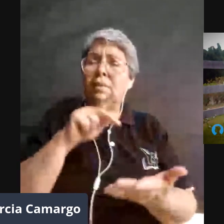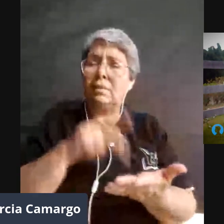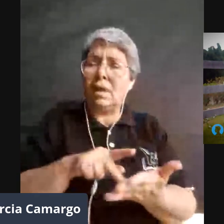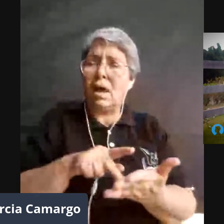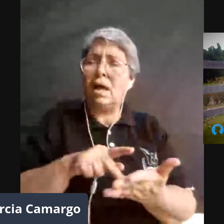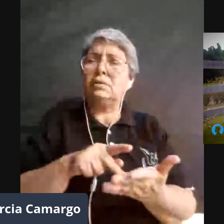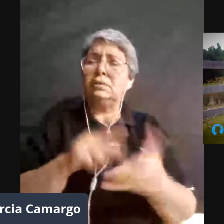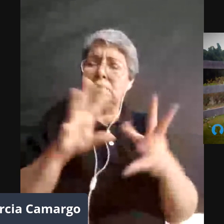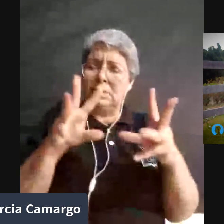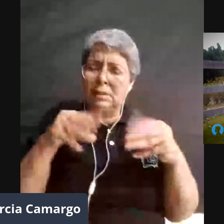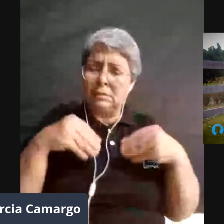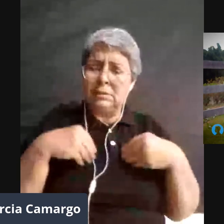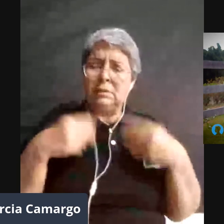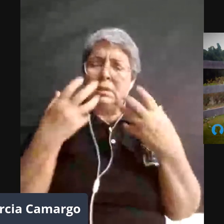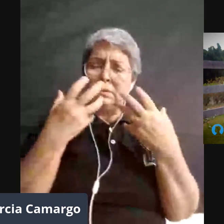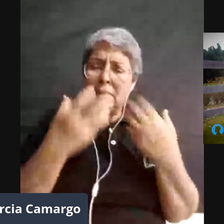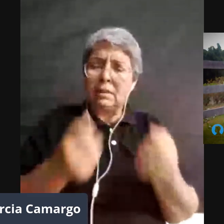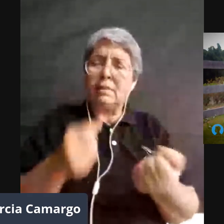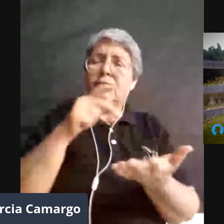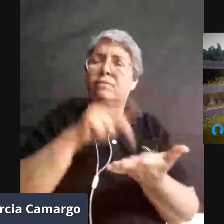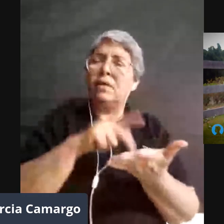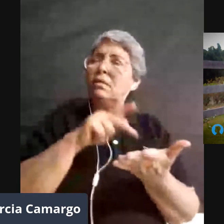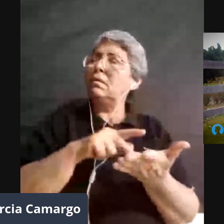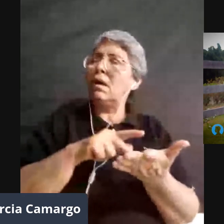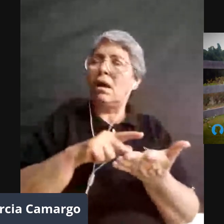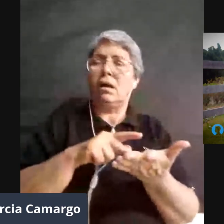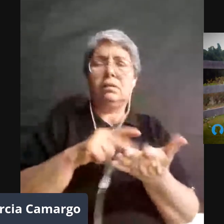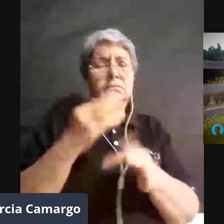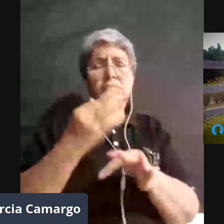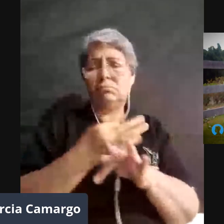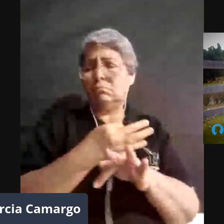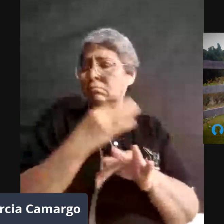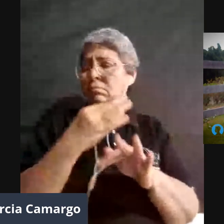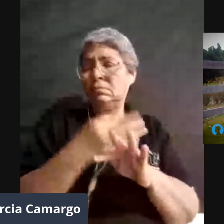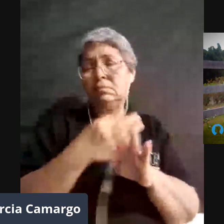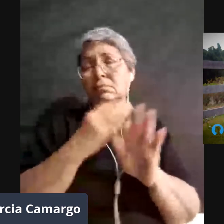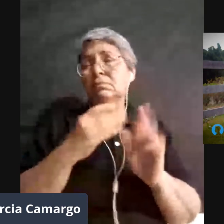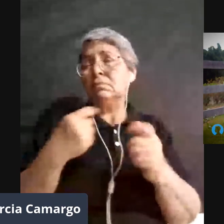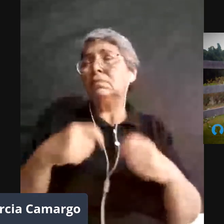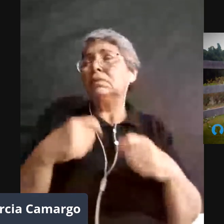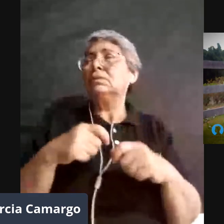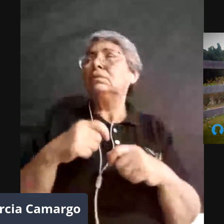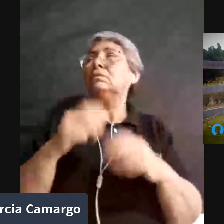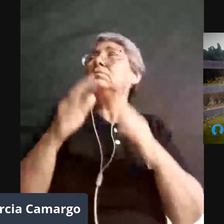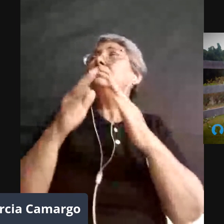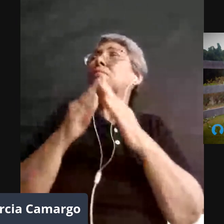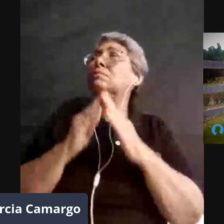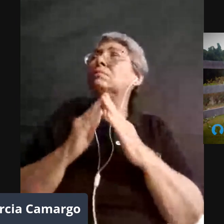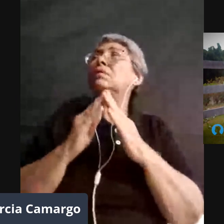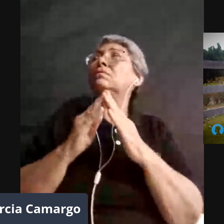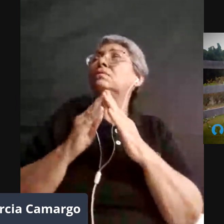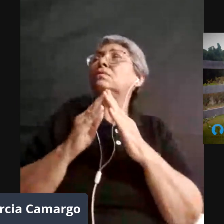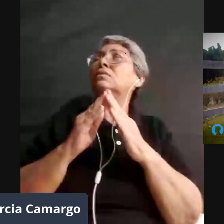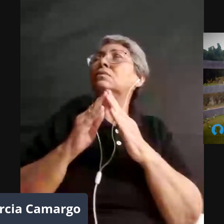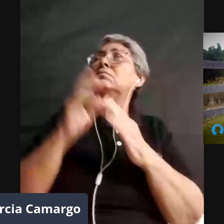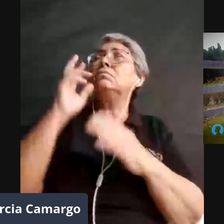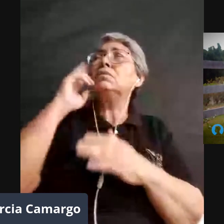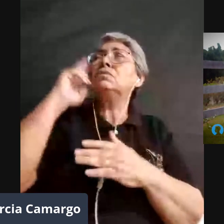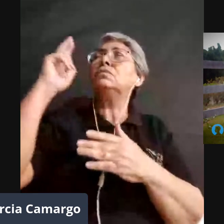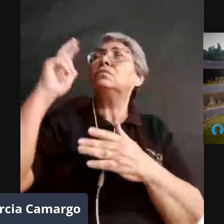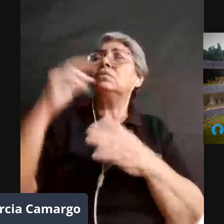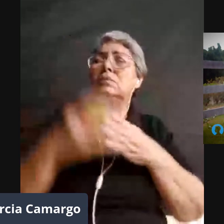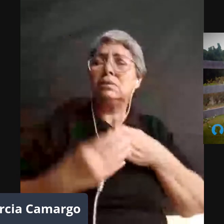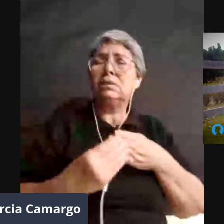a querer a verdade, Pai, a qualquer custo. Por favor, Senhor, guia o teu povo para que